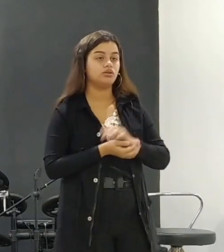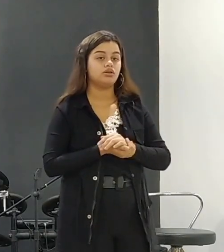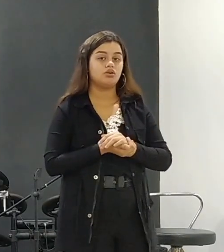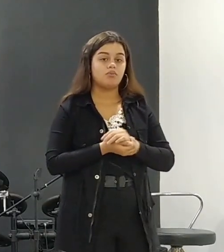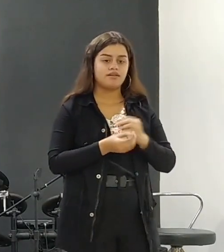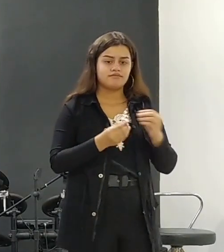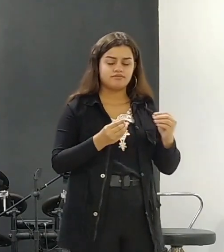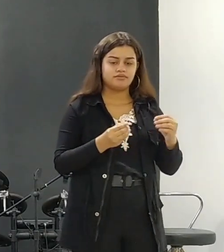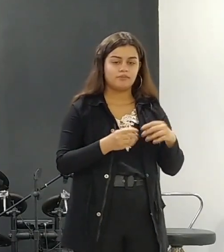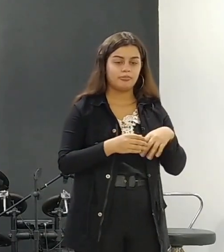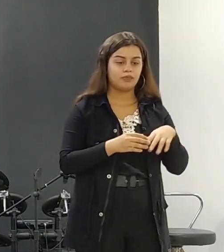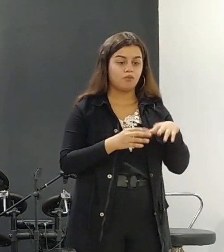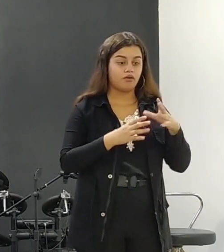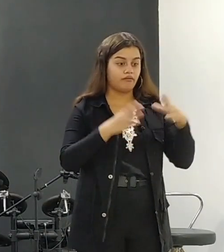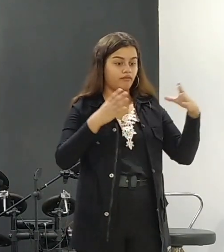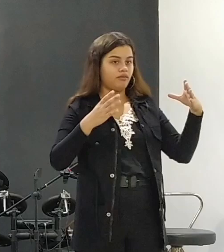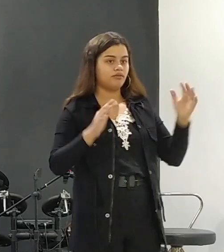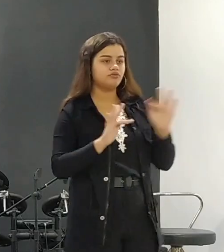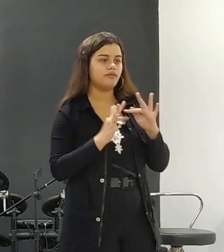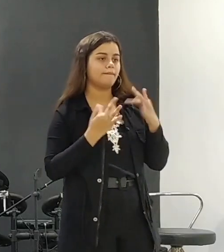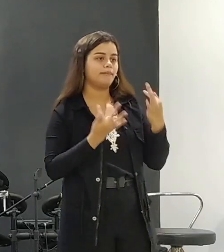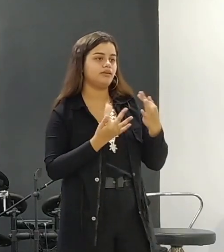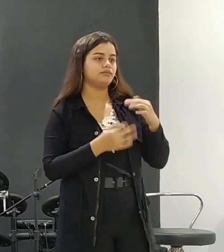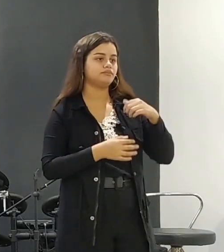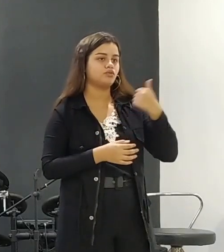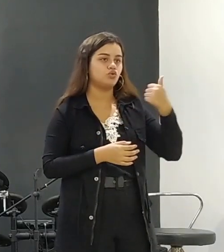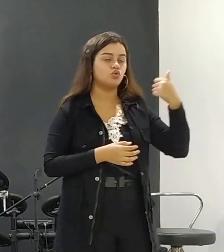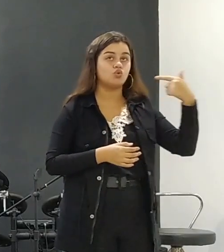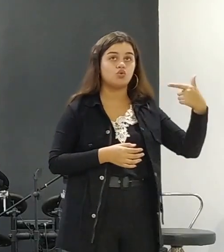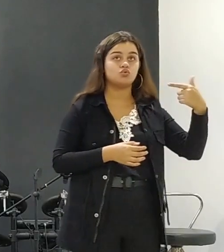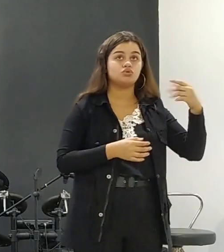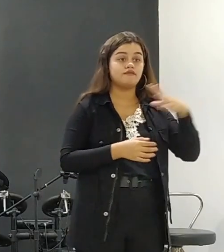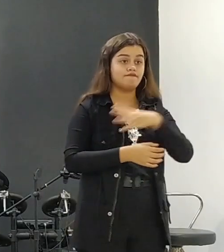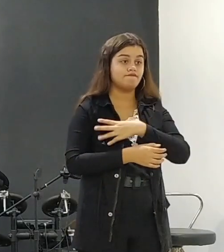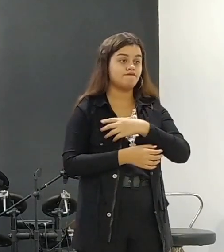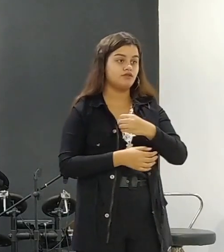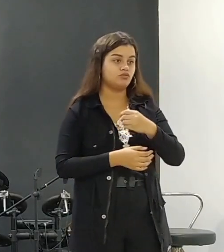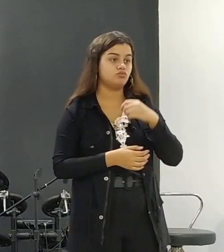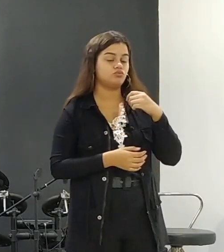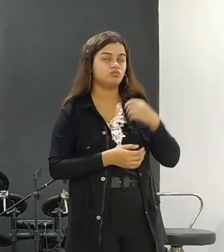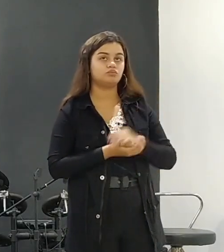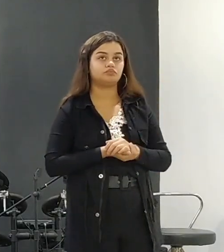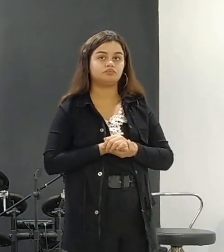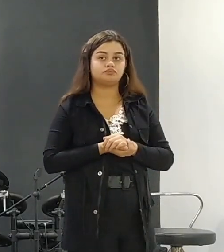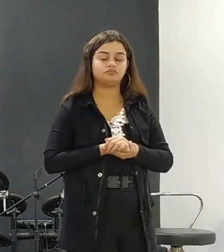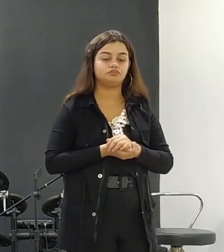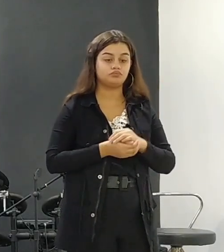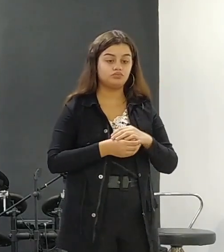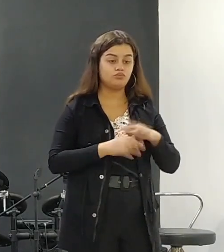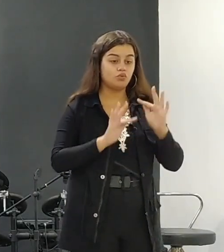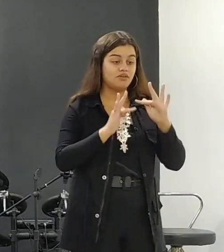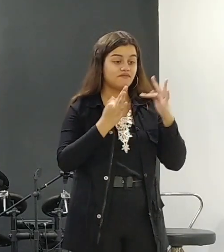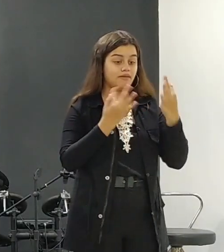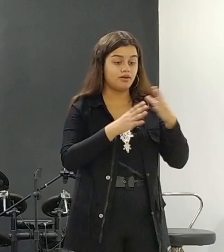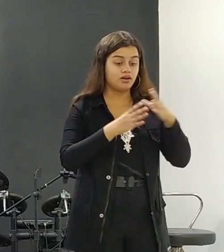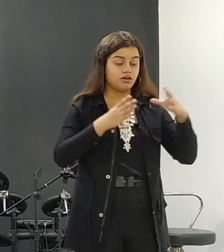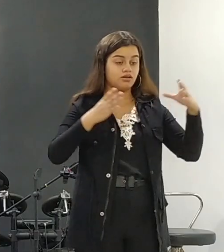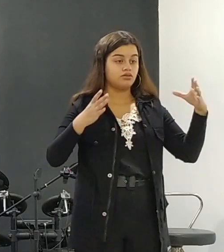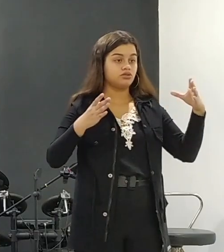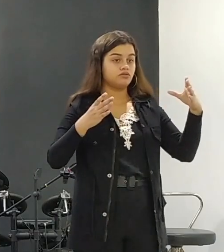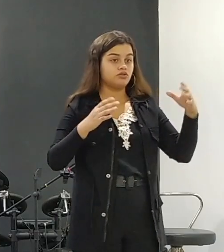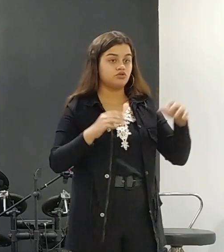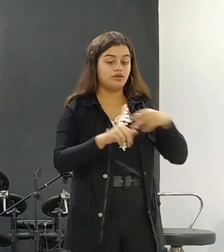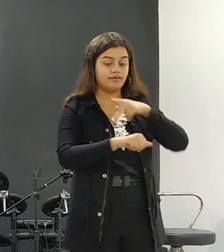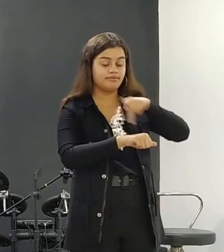uma grande família, 12 filhos e uma filha, né? Olha bem, uma família grande que vai se tornar a nação de